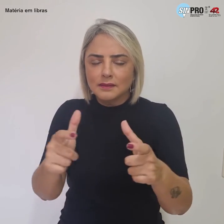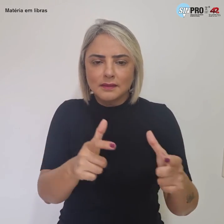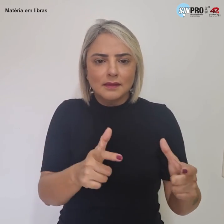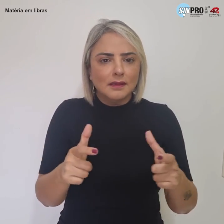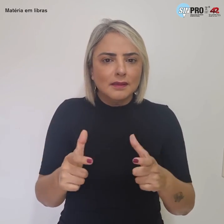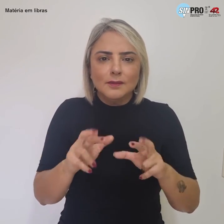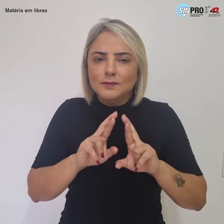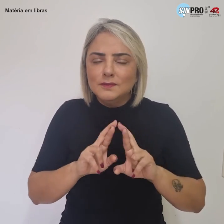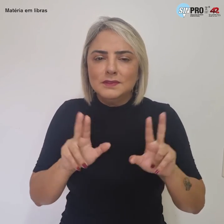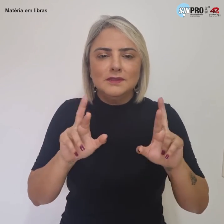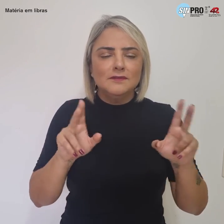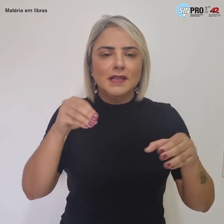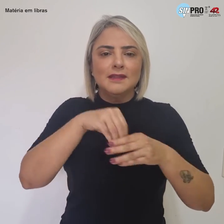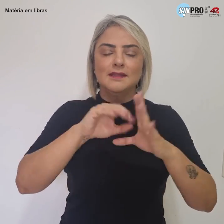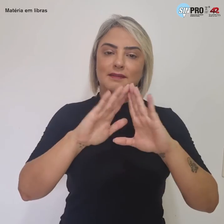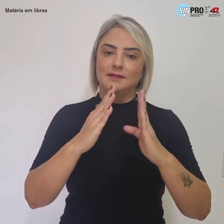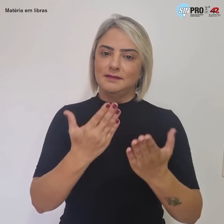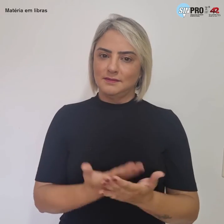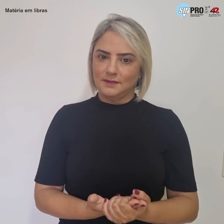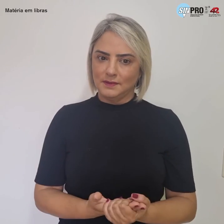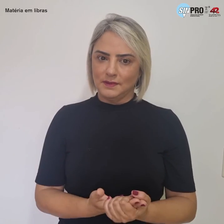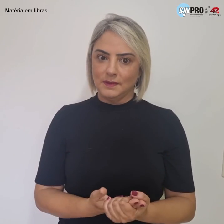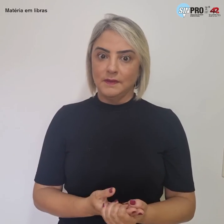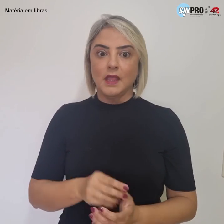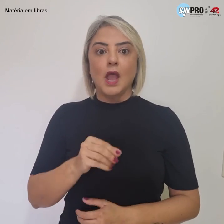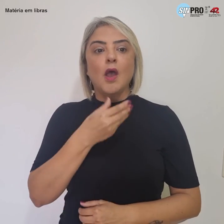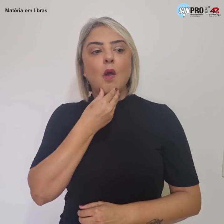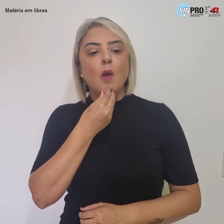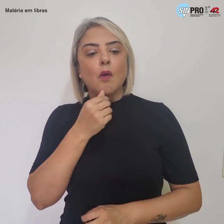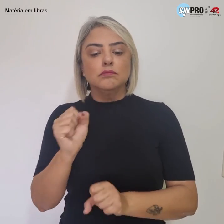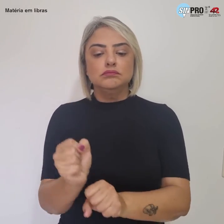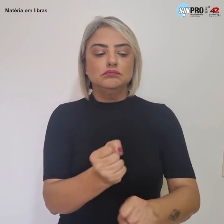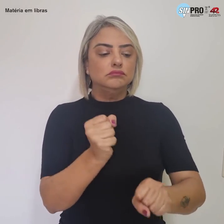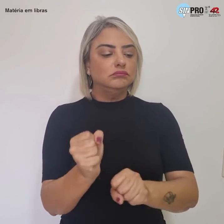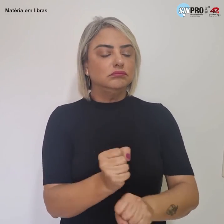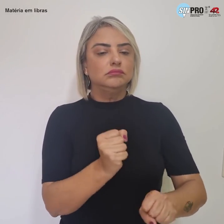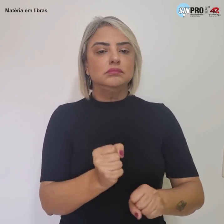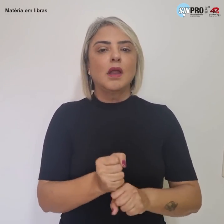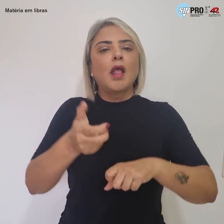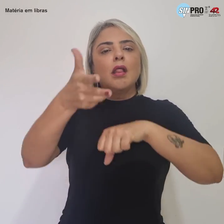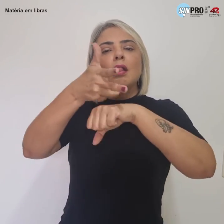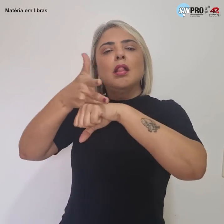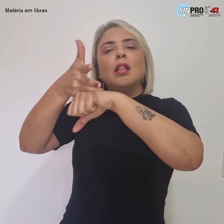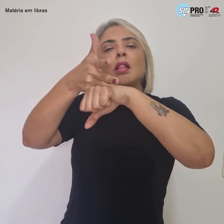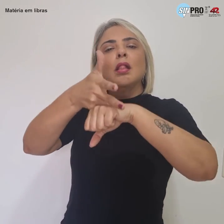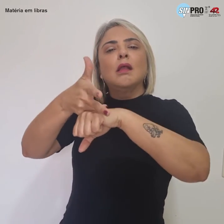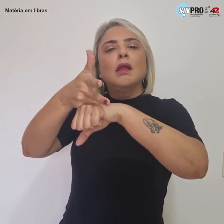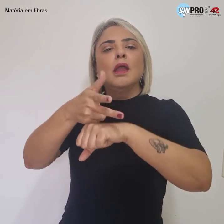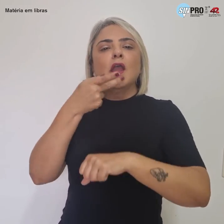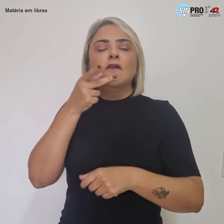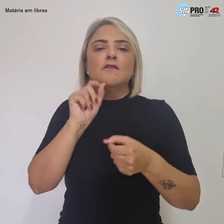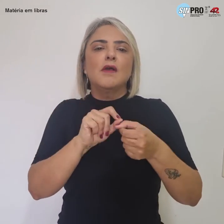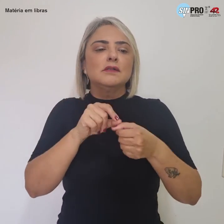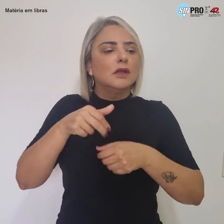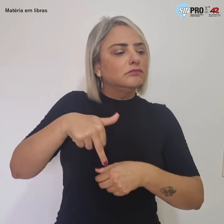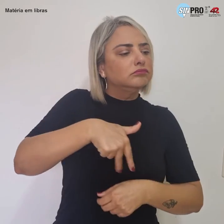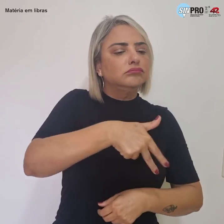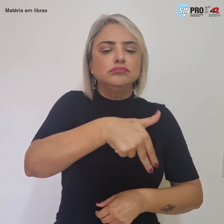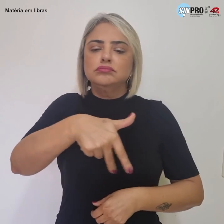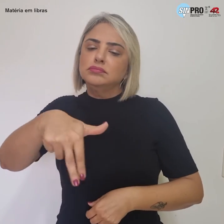tão diferentes da escola. Um dos rapazes da limpeza gravou um vídeo em que fazia o percurso da cama